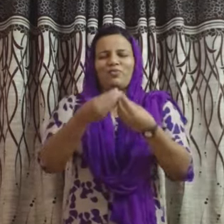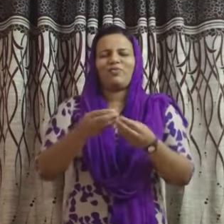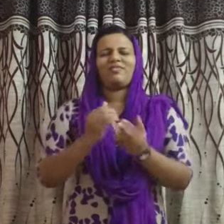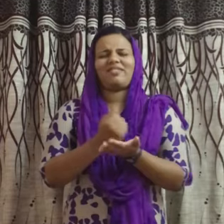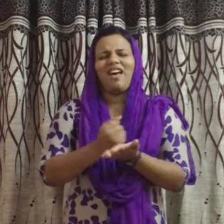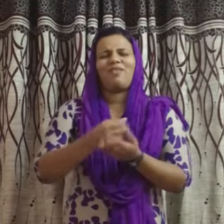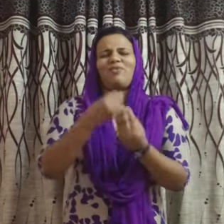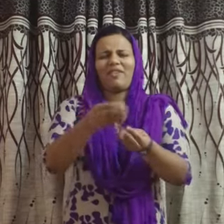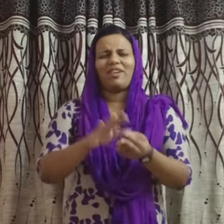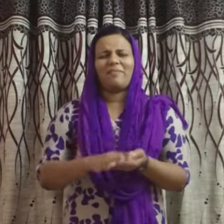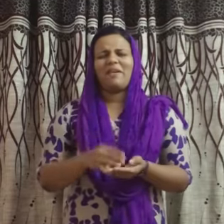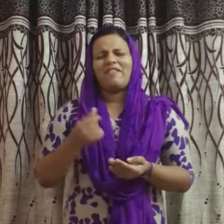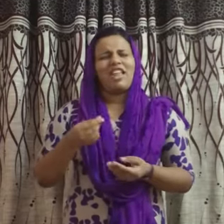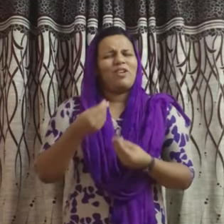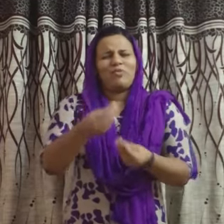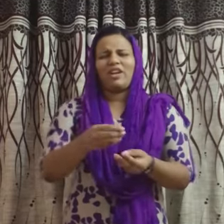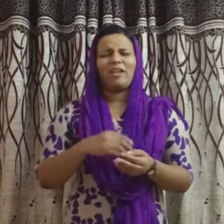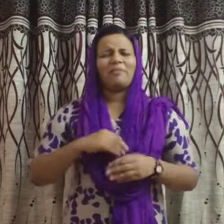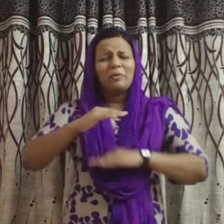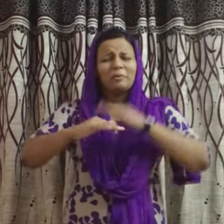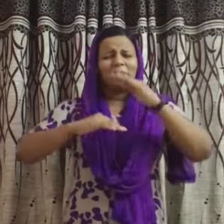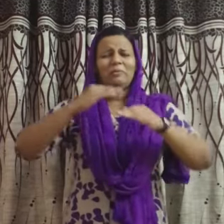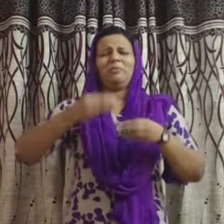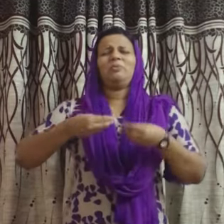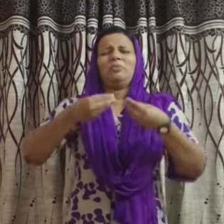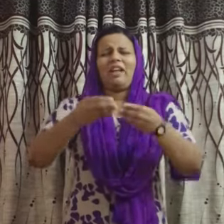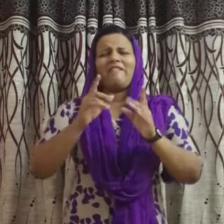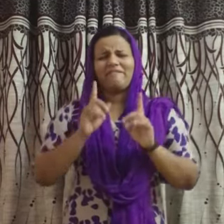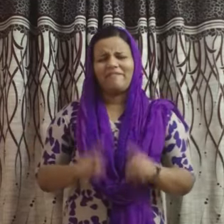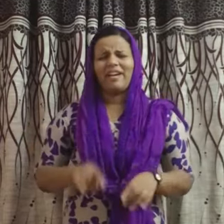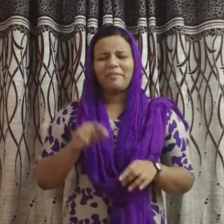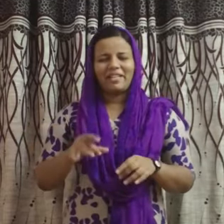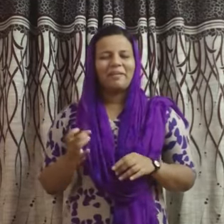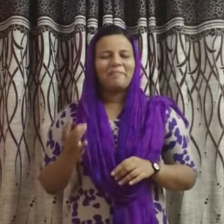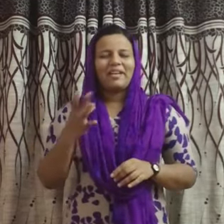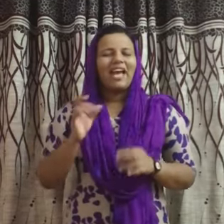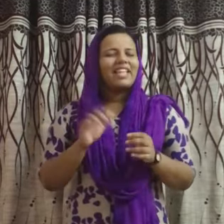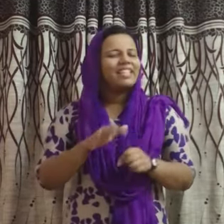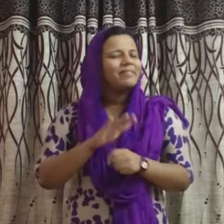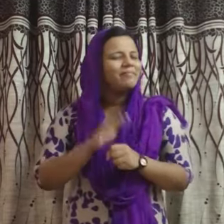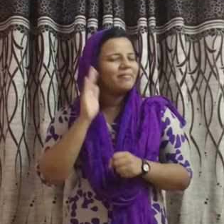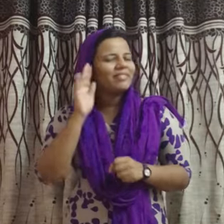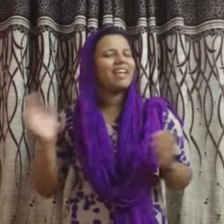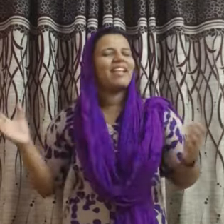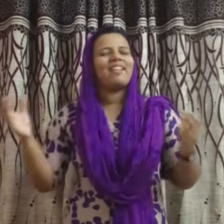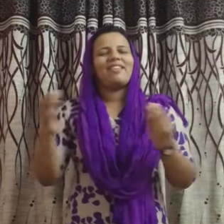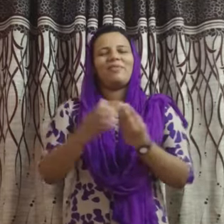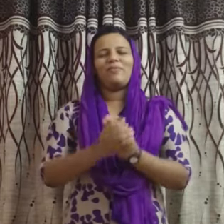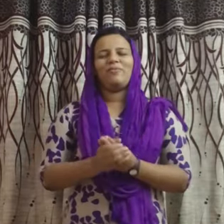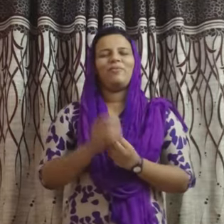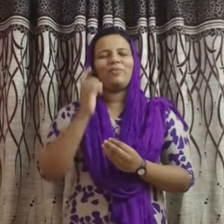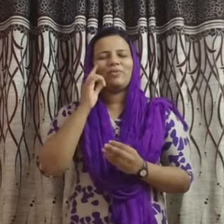കുഞ്ഞുങ്ങളെ മാനിക്കണമേ, തൻ്റെ കുഞ്ഞുങ്ങളെ ഉയർത്തണമേ. യേശു ക്രിസ്തുവിൻ്റെ നാമത്തിൽ ഈ പ്രഭാതത്തിൽ ഈ ശബ്ദം കേൾക്കുന്ന മക്കളെ കർത്താവ് അനുഗ്രഹിച്ച്